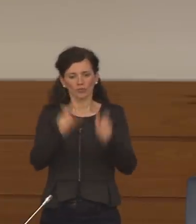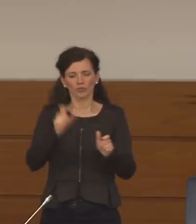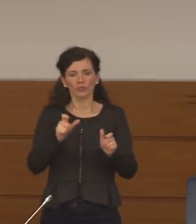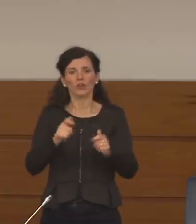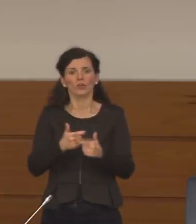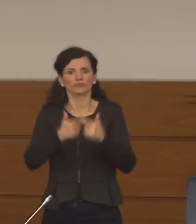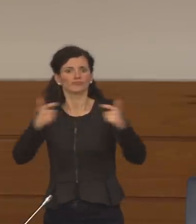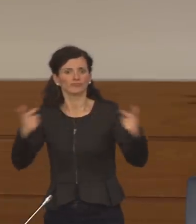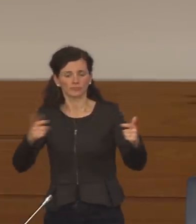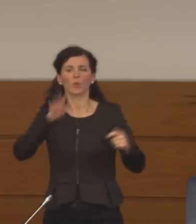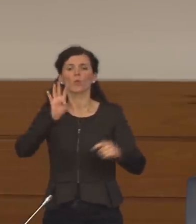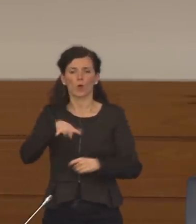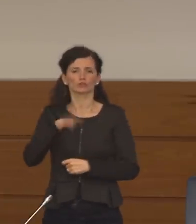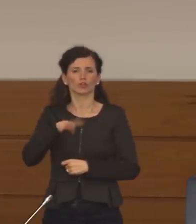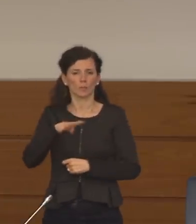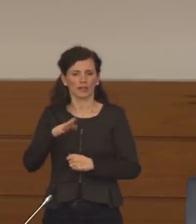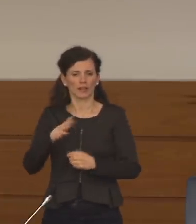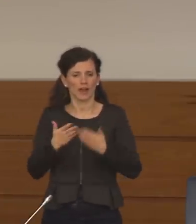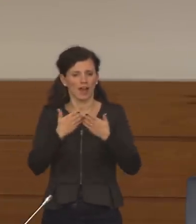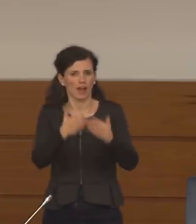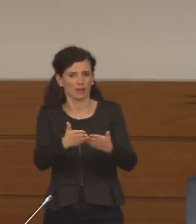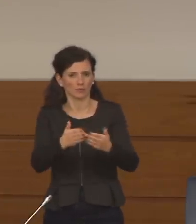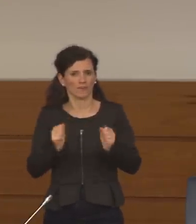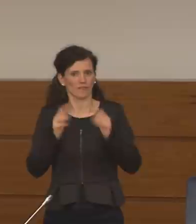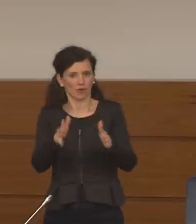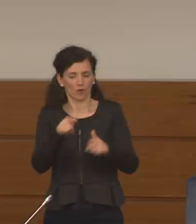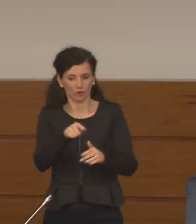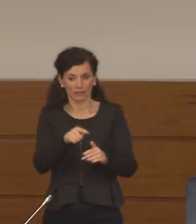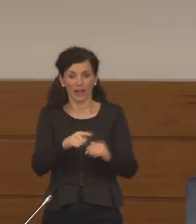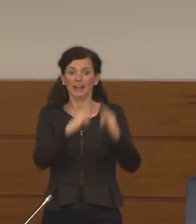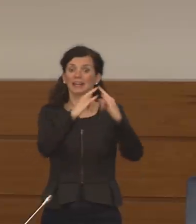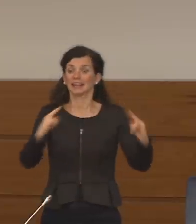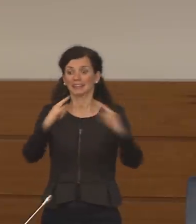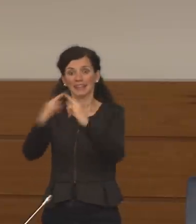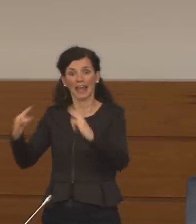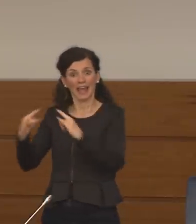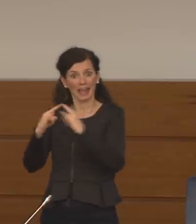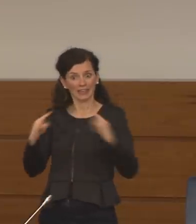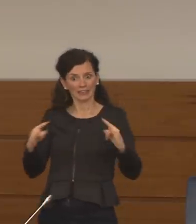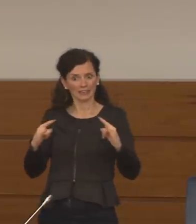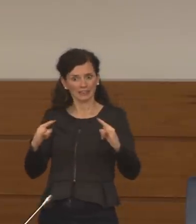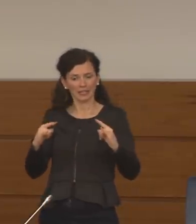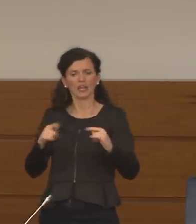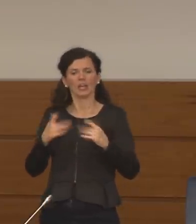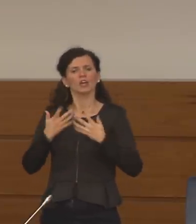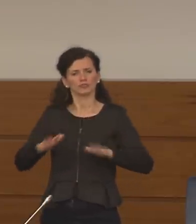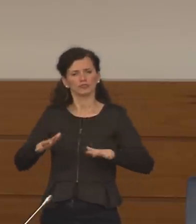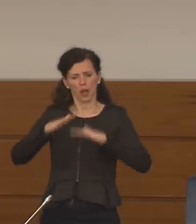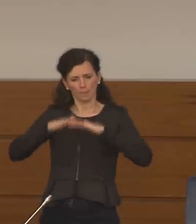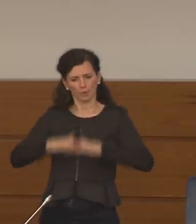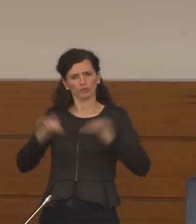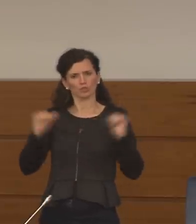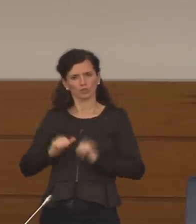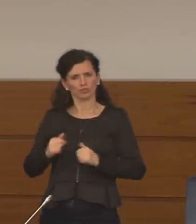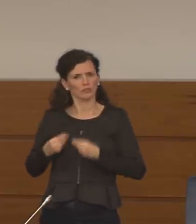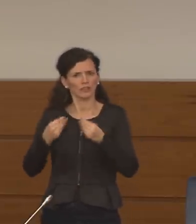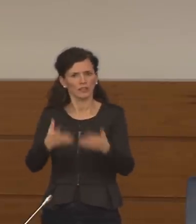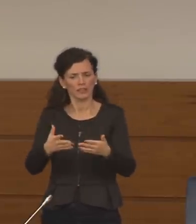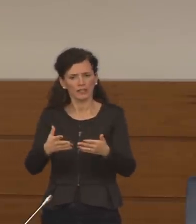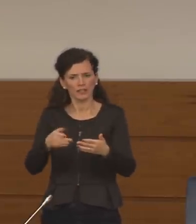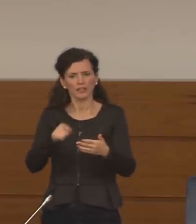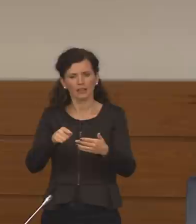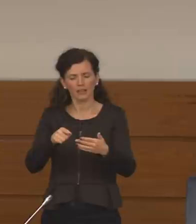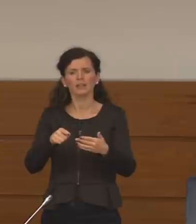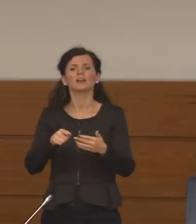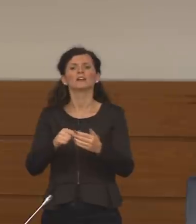mila e il numero delle tende che noi abbiamo messo a disposizione attraverso il sistema